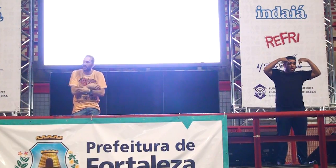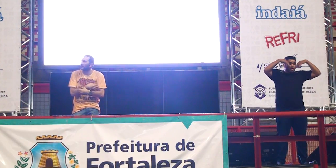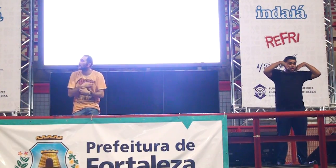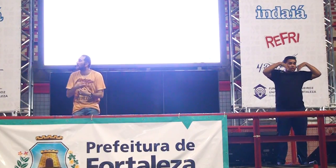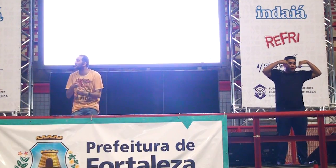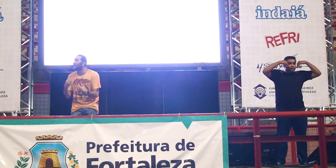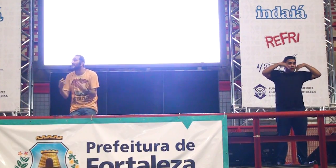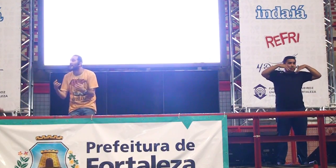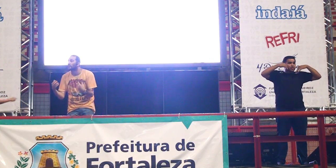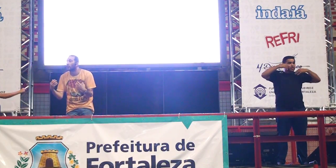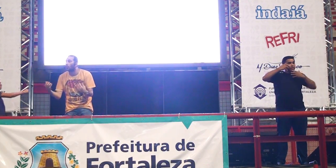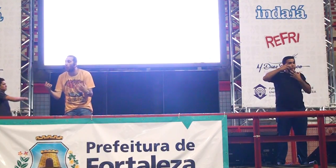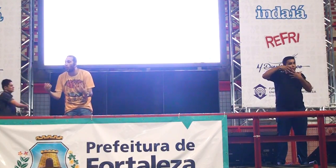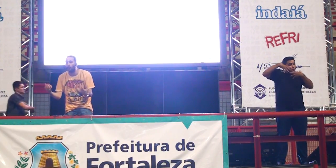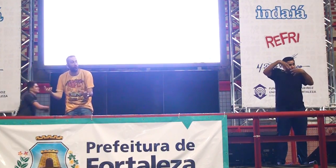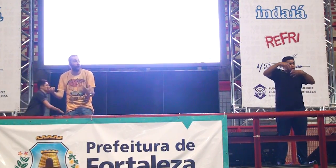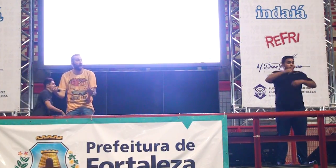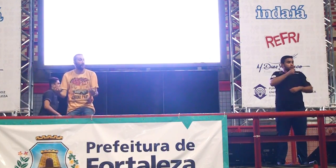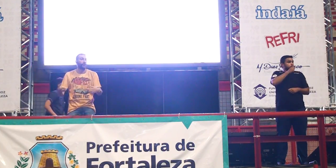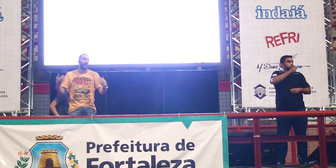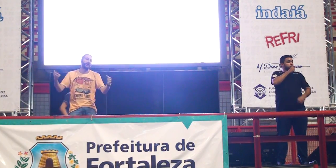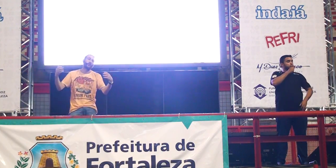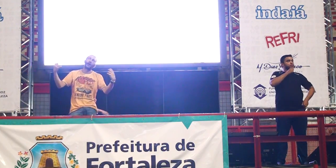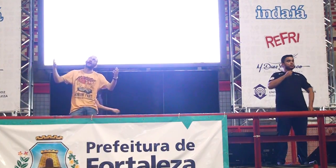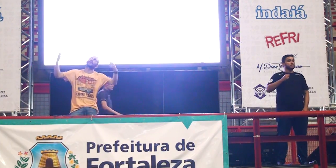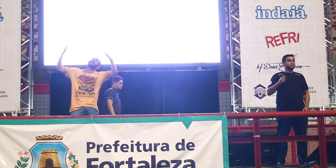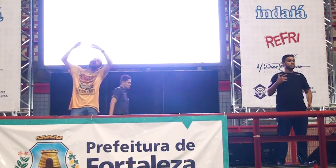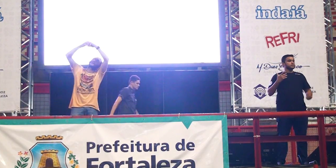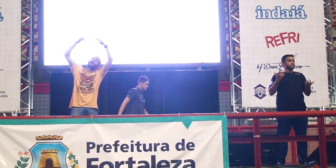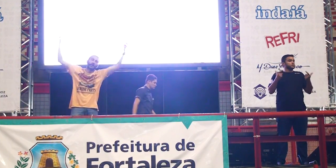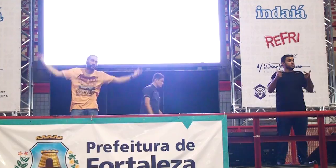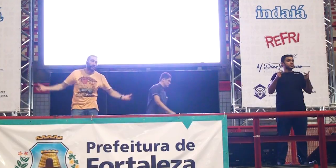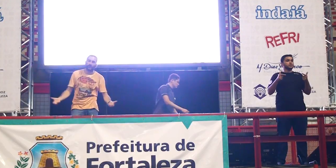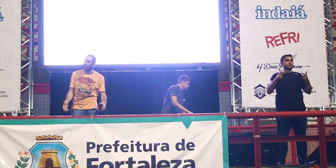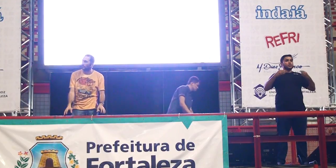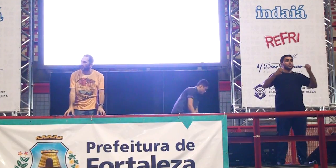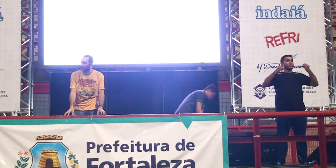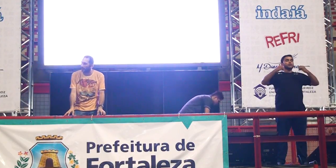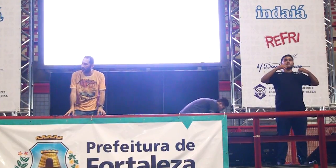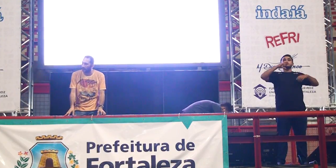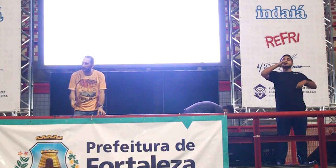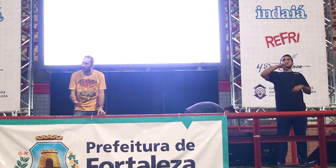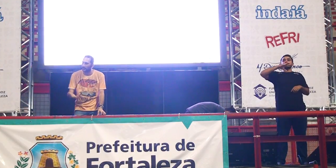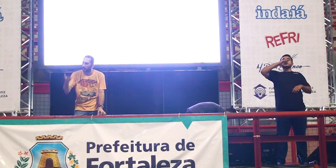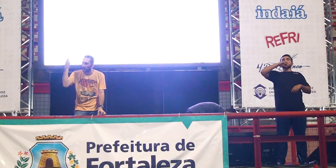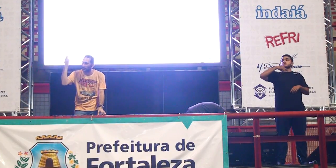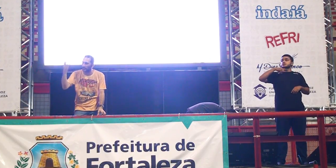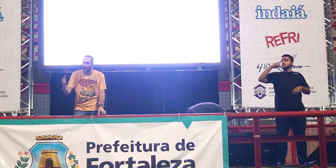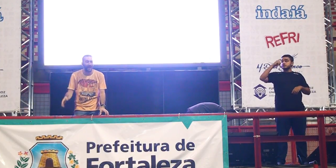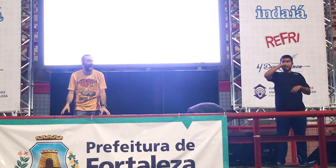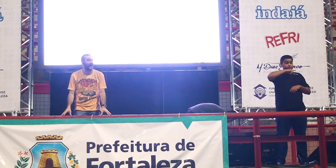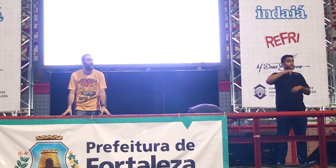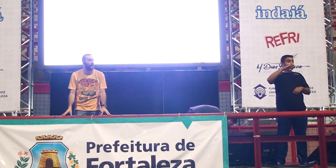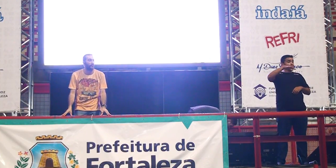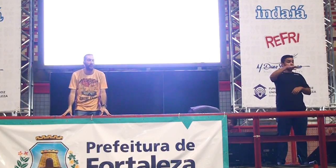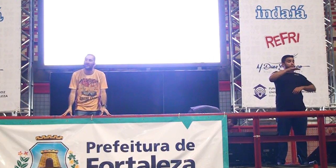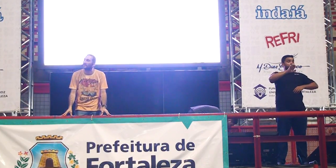ele não consegue se desprender do teu corpo, porque não há capacidade de absorção da atmosfera, desse processo